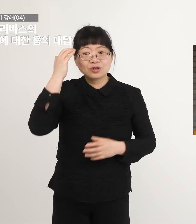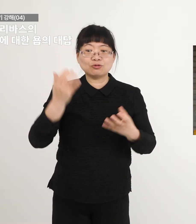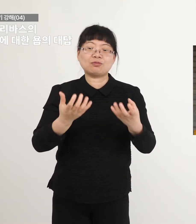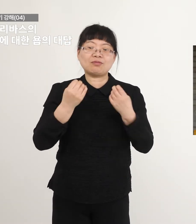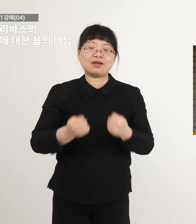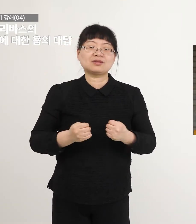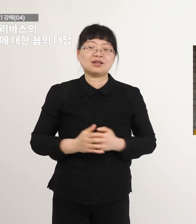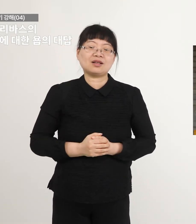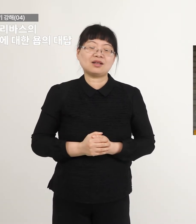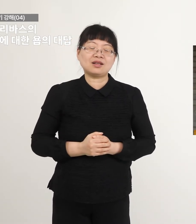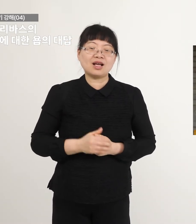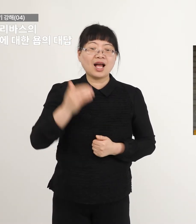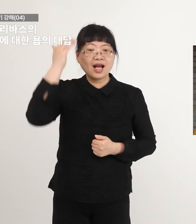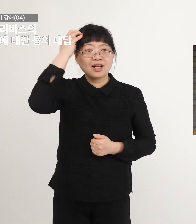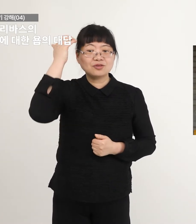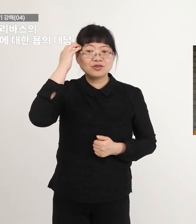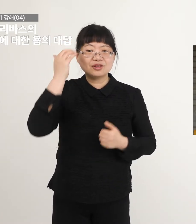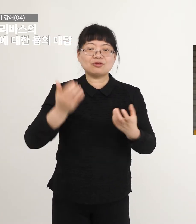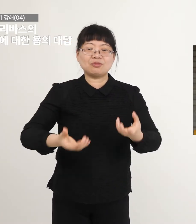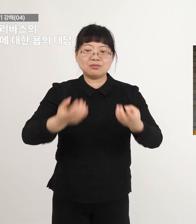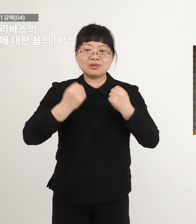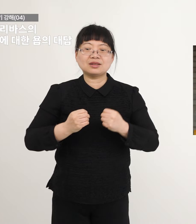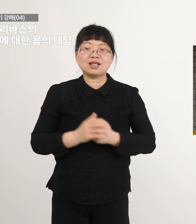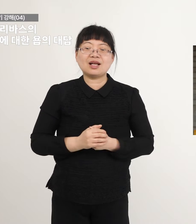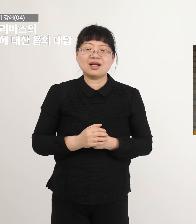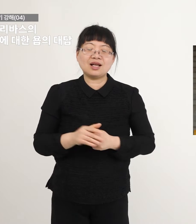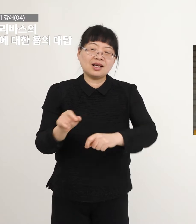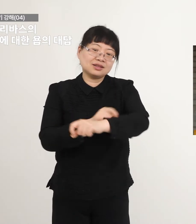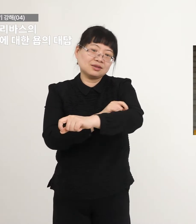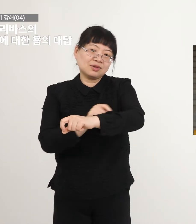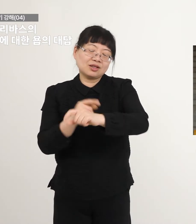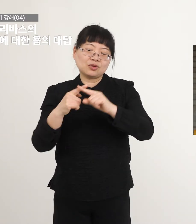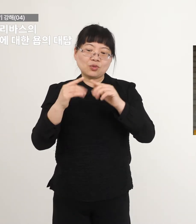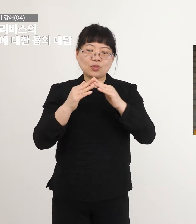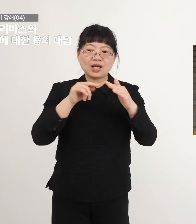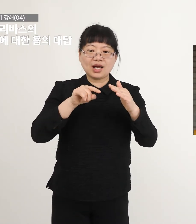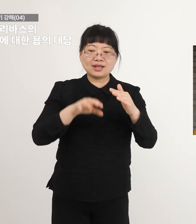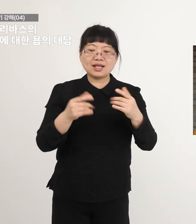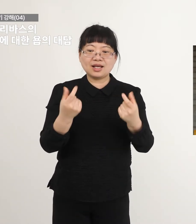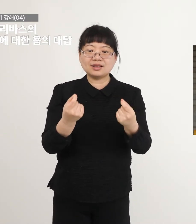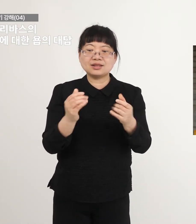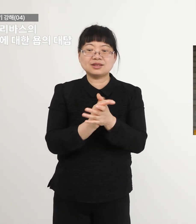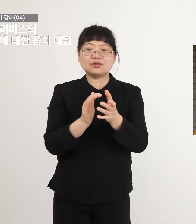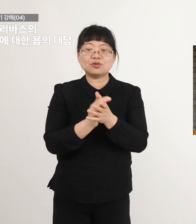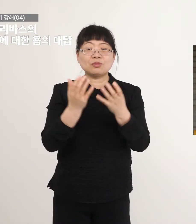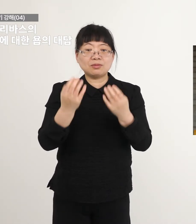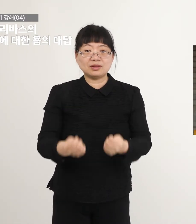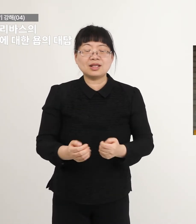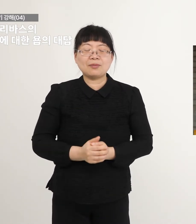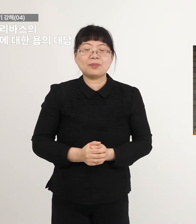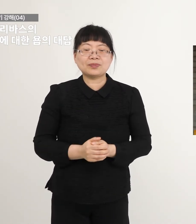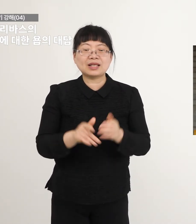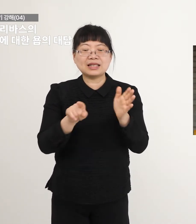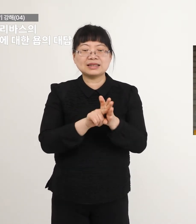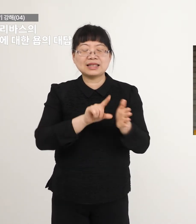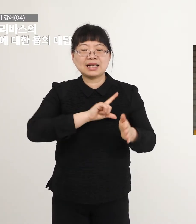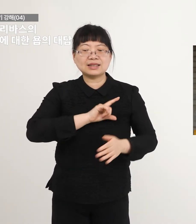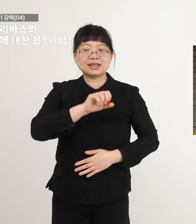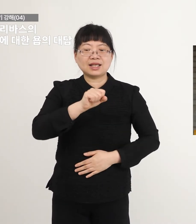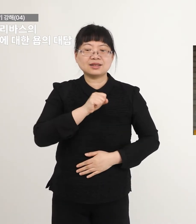많습니다. 한국에는. 특별히 교회 안에 이런 친구들이 많아요. 신앙의